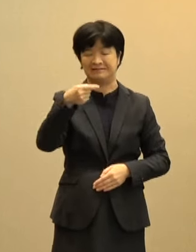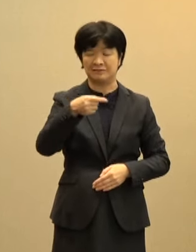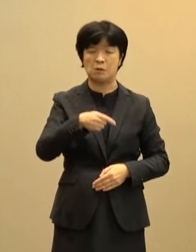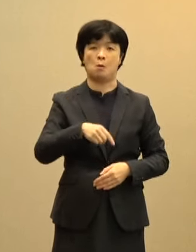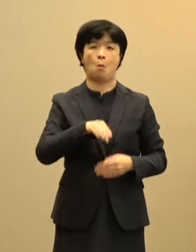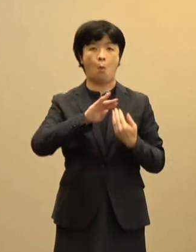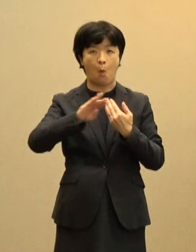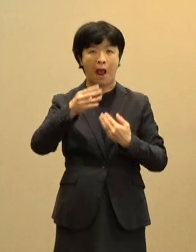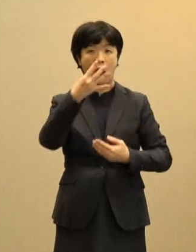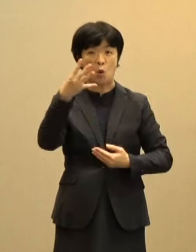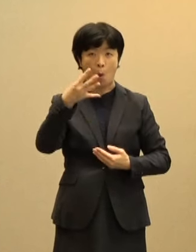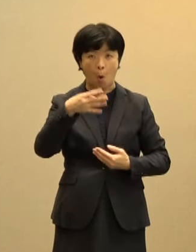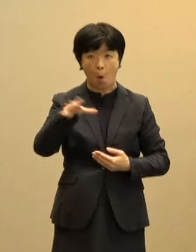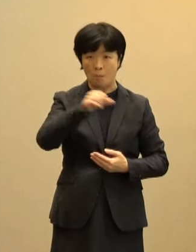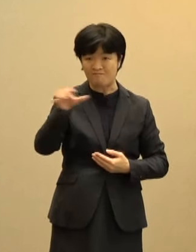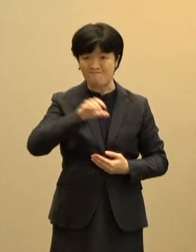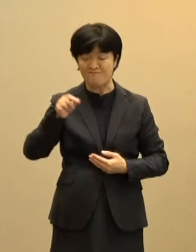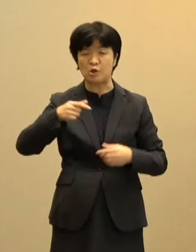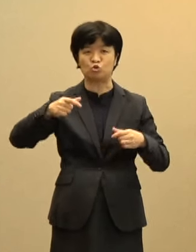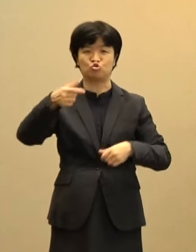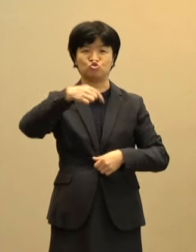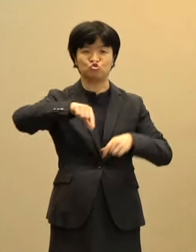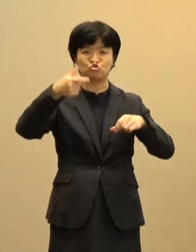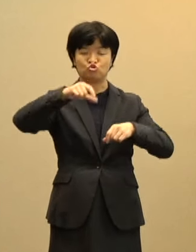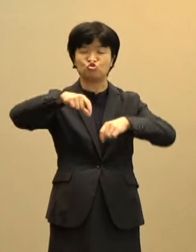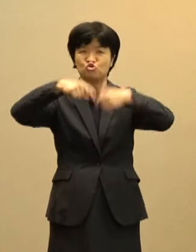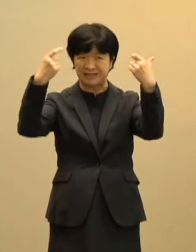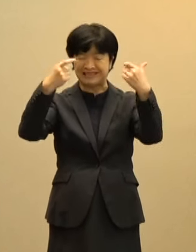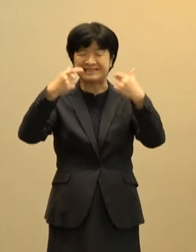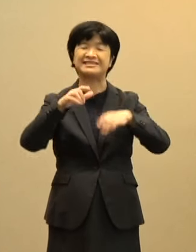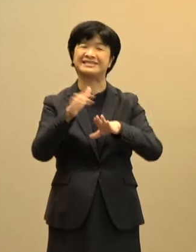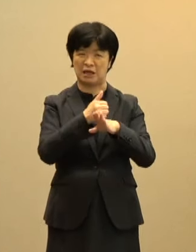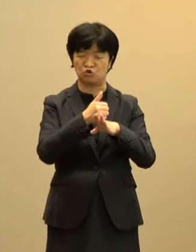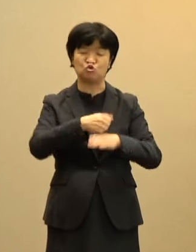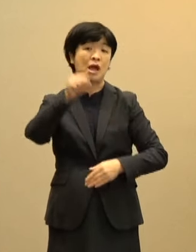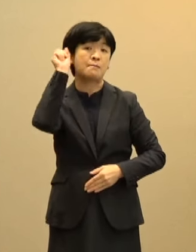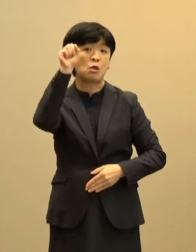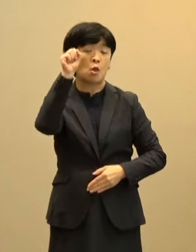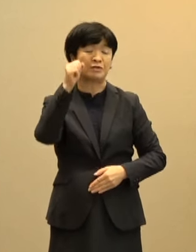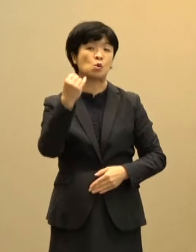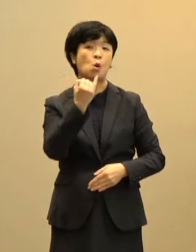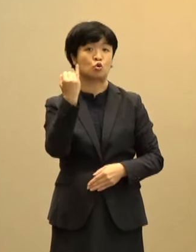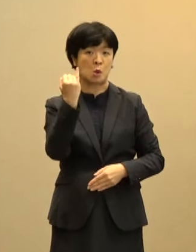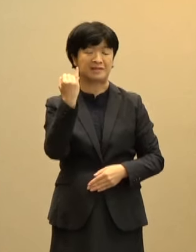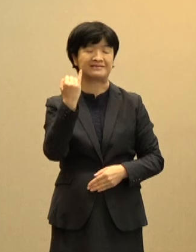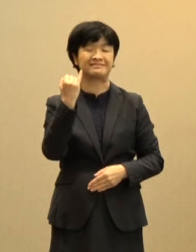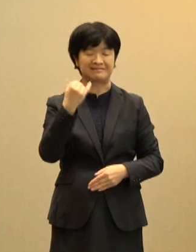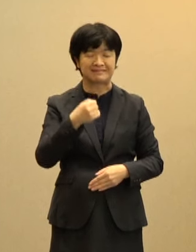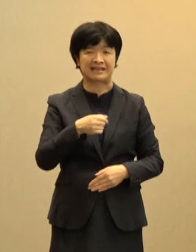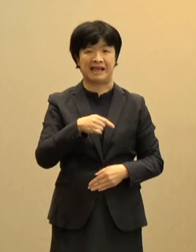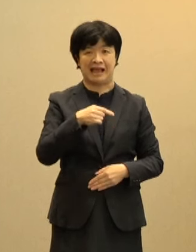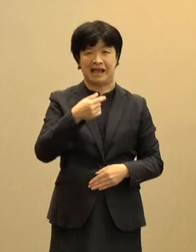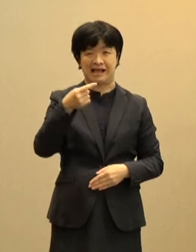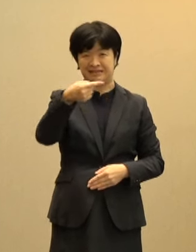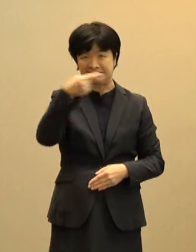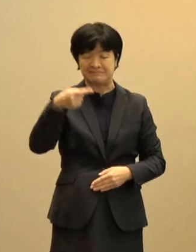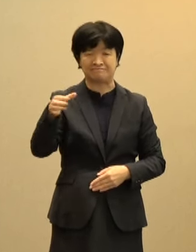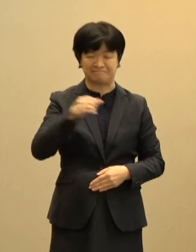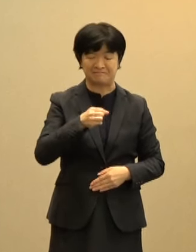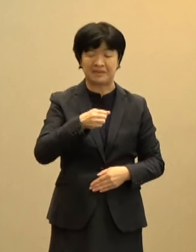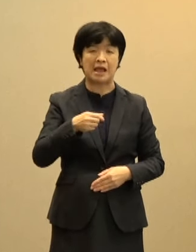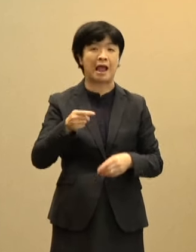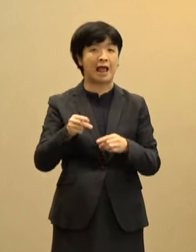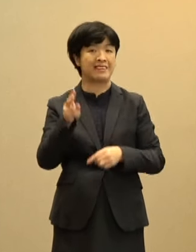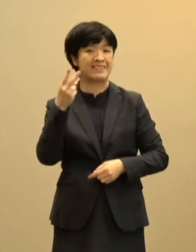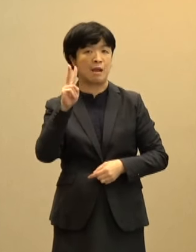のメダルを獲得された鈴木孝幸選手、バドミントン女子シングルスで金メダル、ダブルスで銀メダ